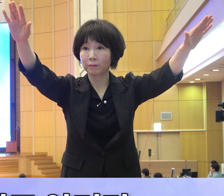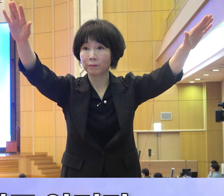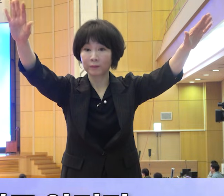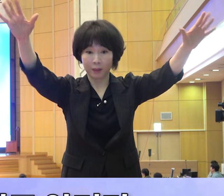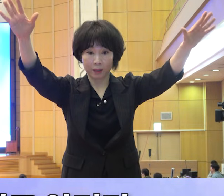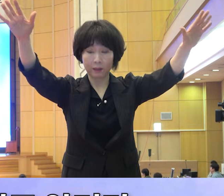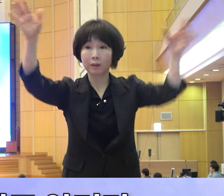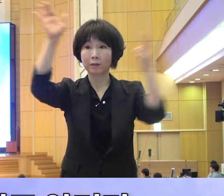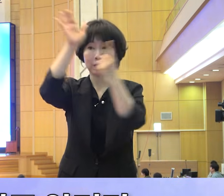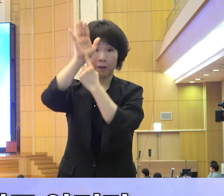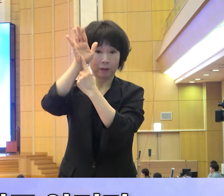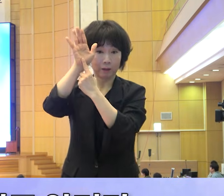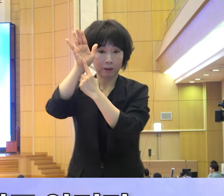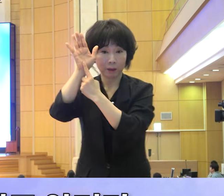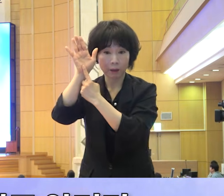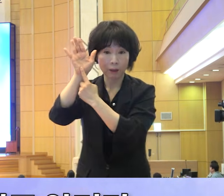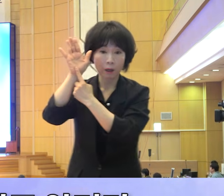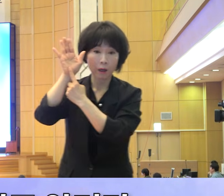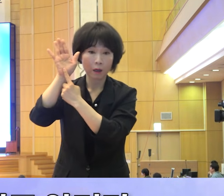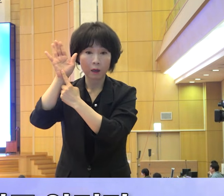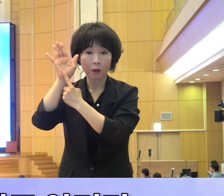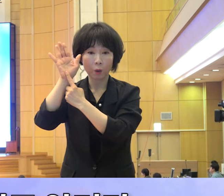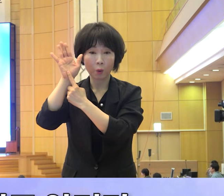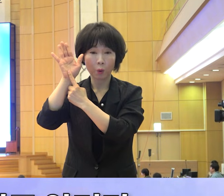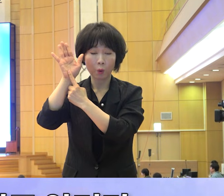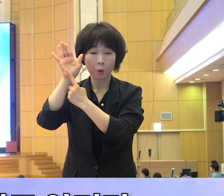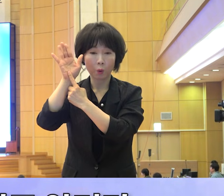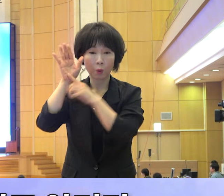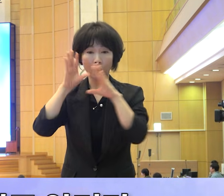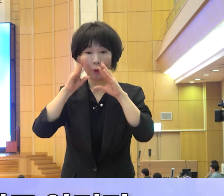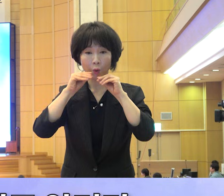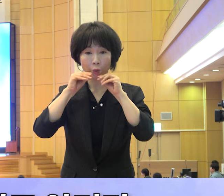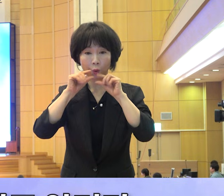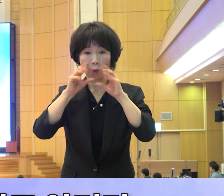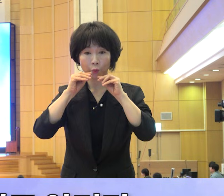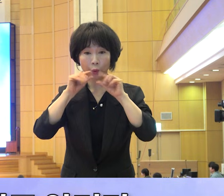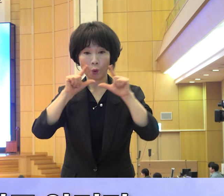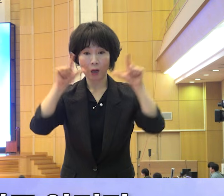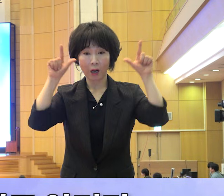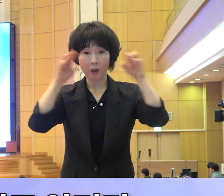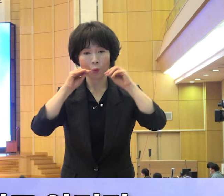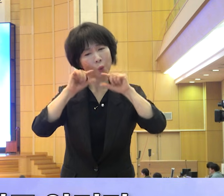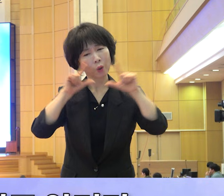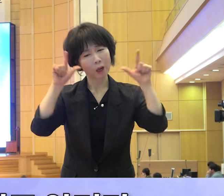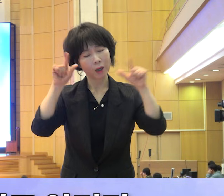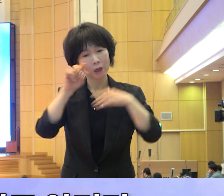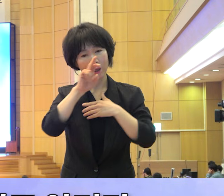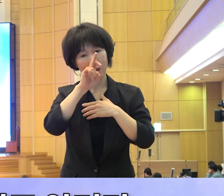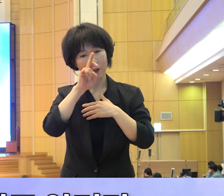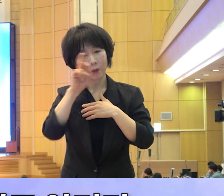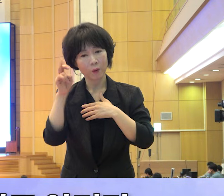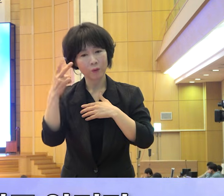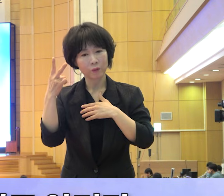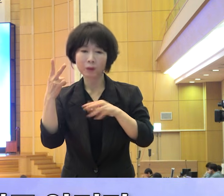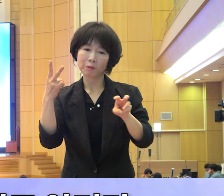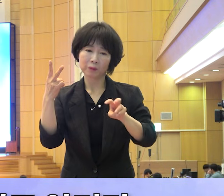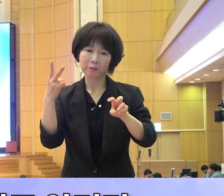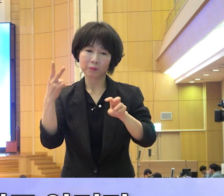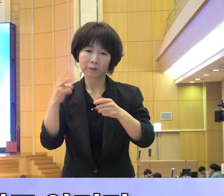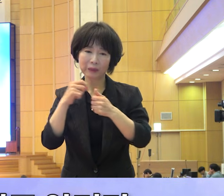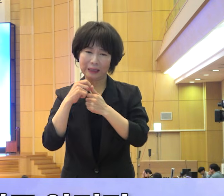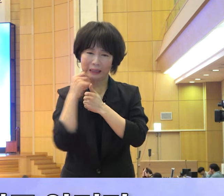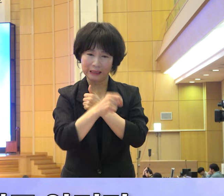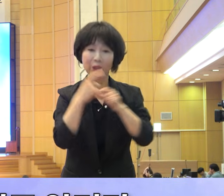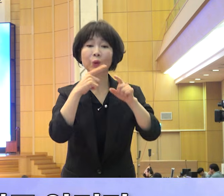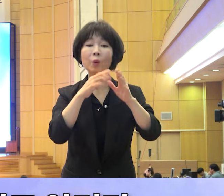드리겠습니다. 토요일 오후 2시 30분입니다. 토요일 2시 30분 은평지교회 창립 23주년 기념